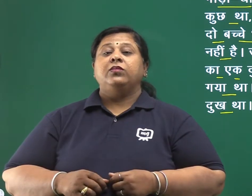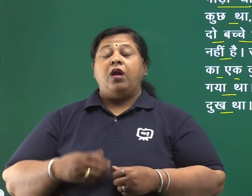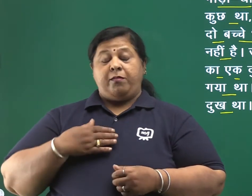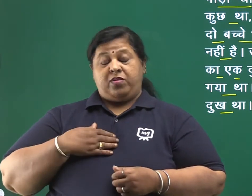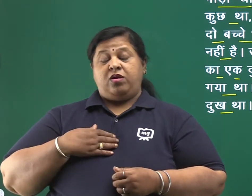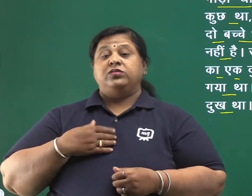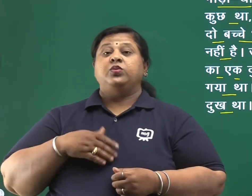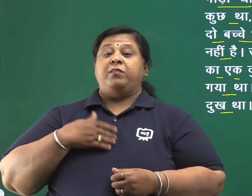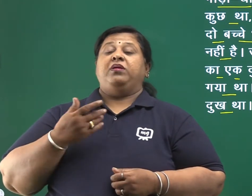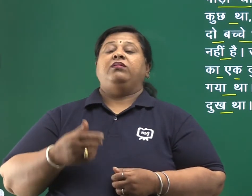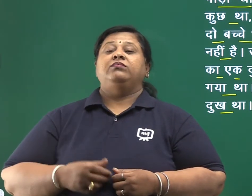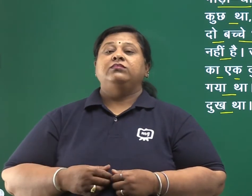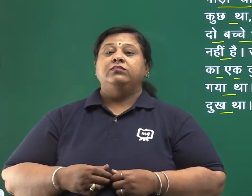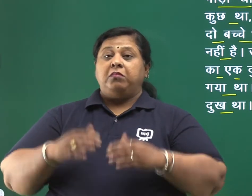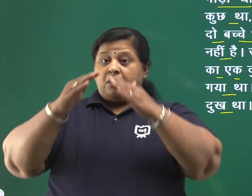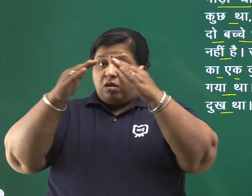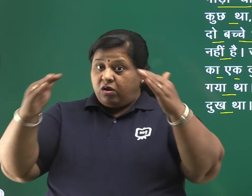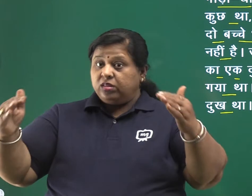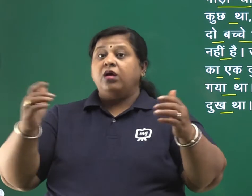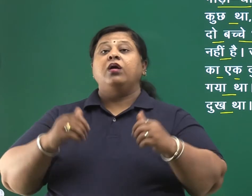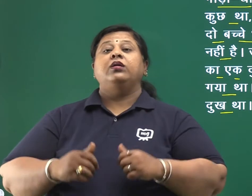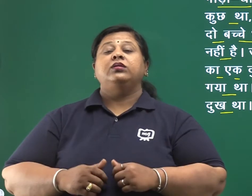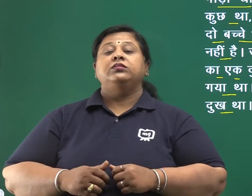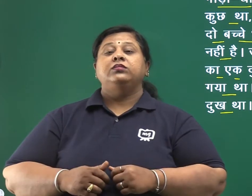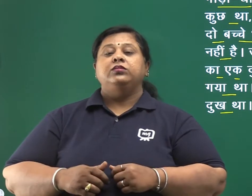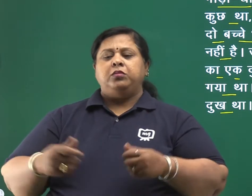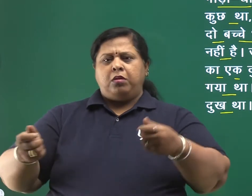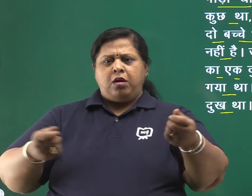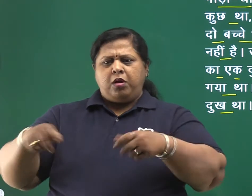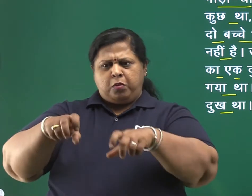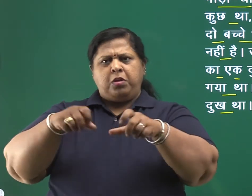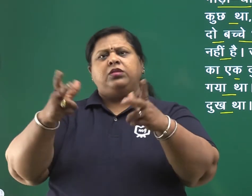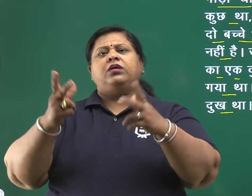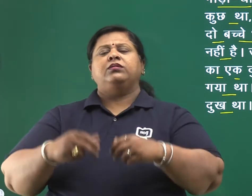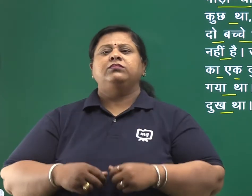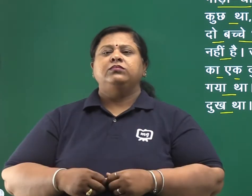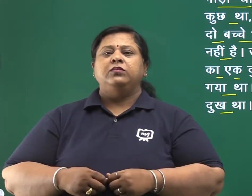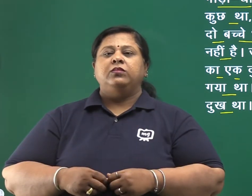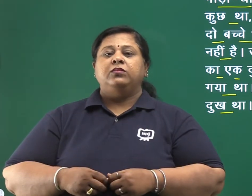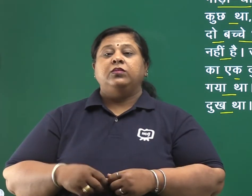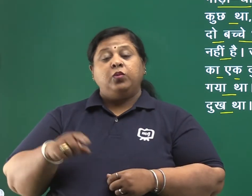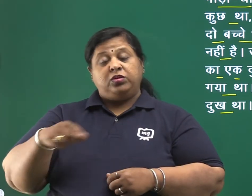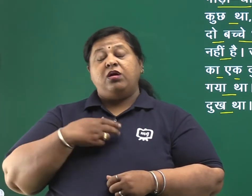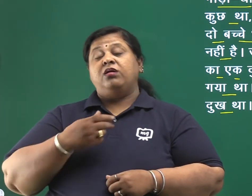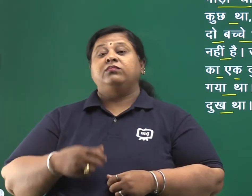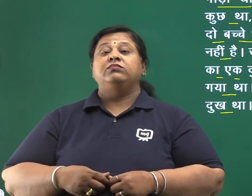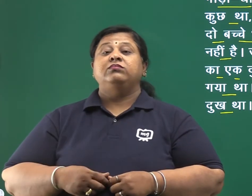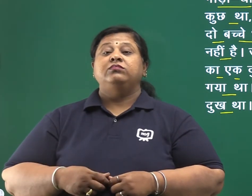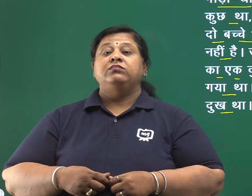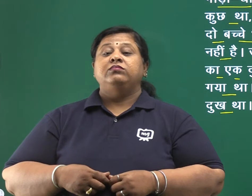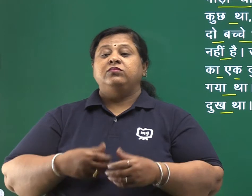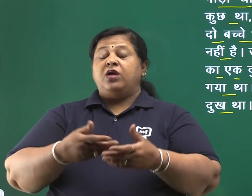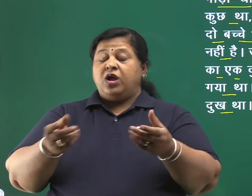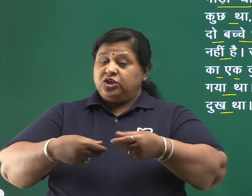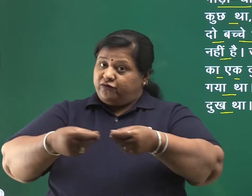अपना स्वयं का घर था, गाड़ी घोड़े थे और खुद का